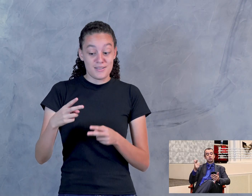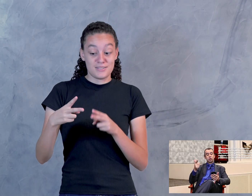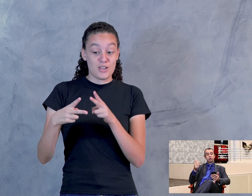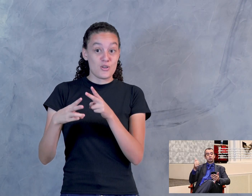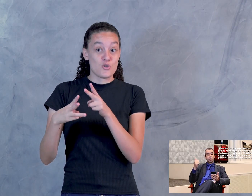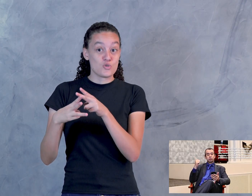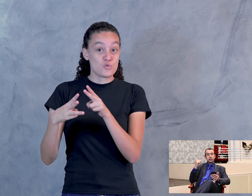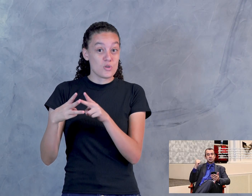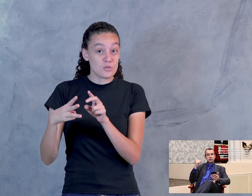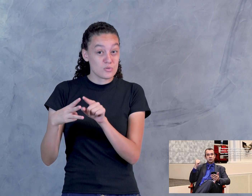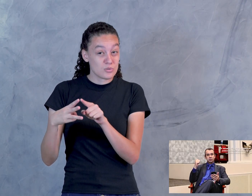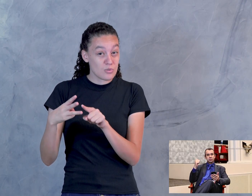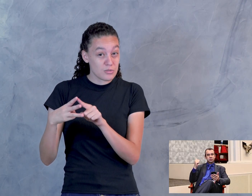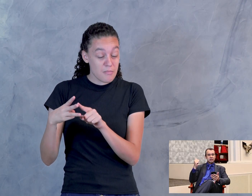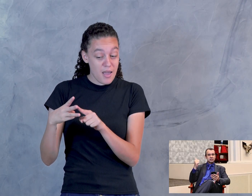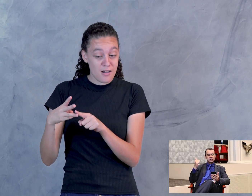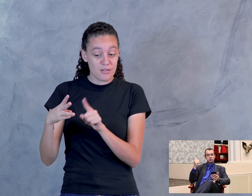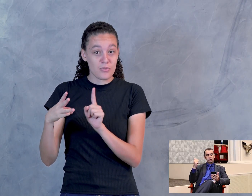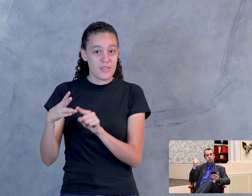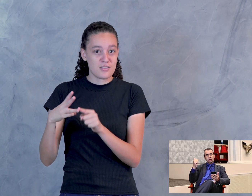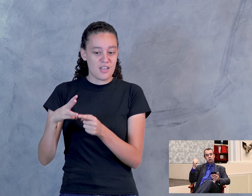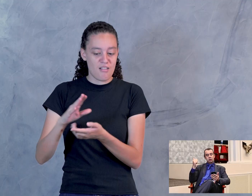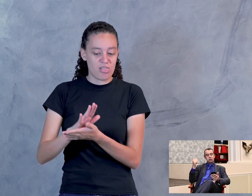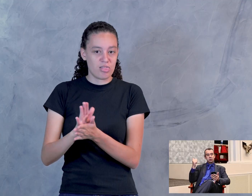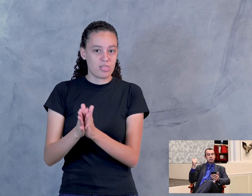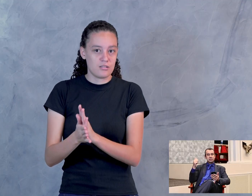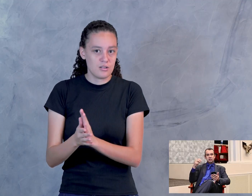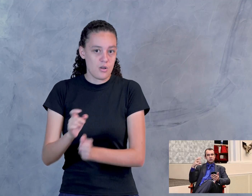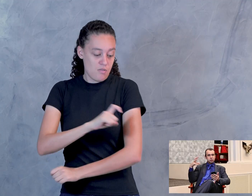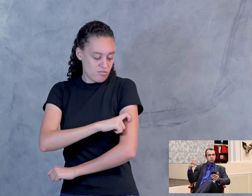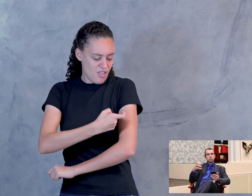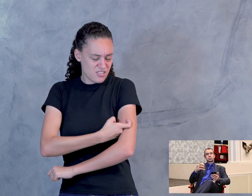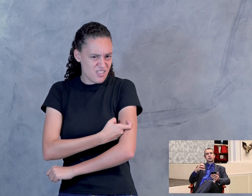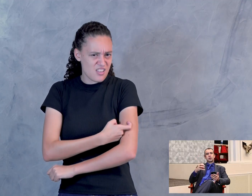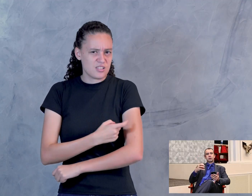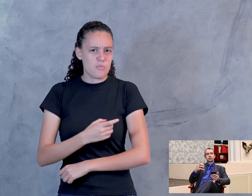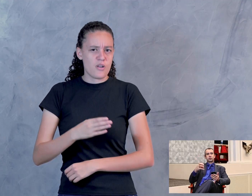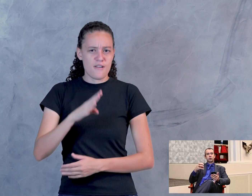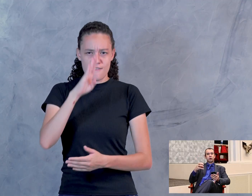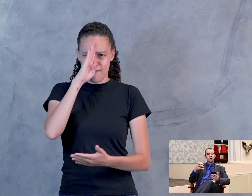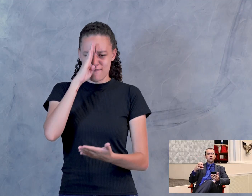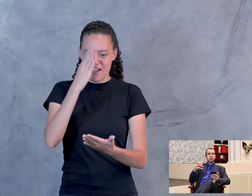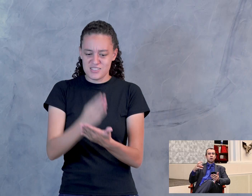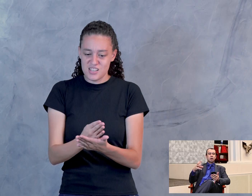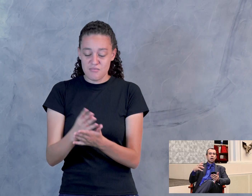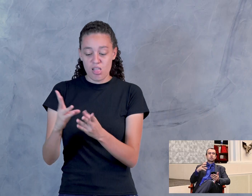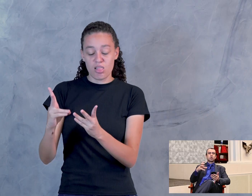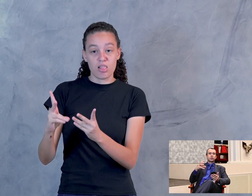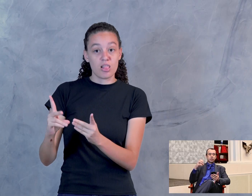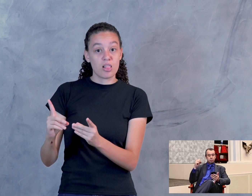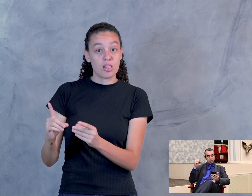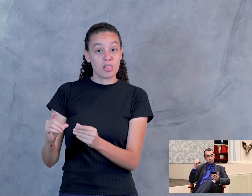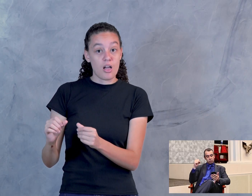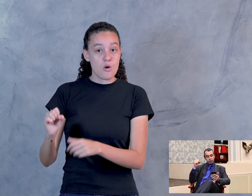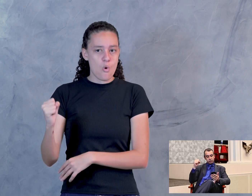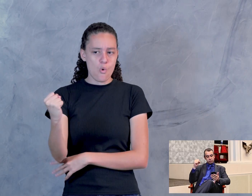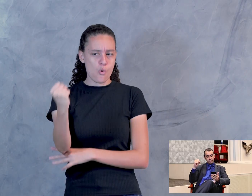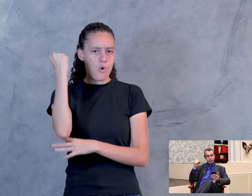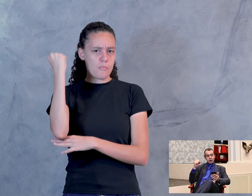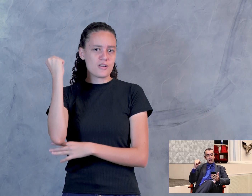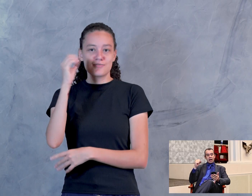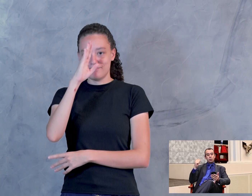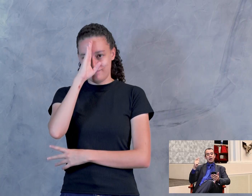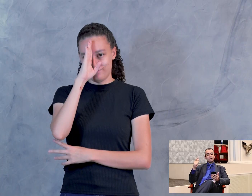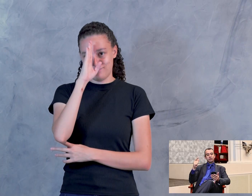seriam absorvidos pelo terceiro, fascismo, e o nazismo realmente foram absorvidos pelo